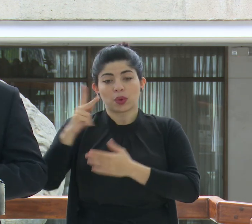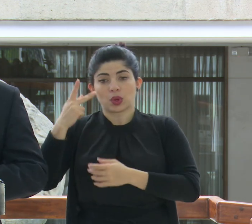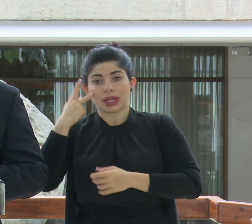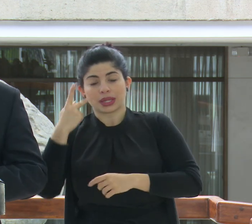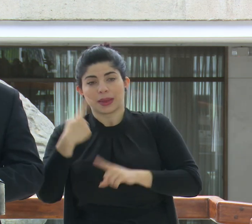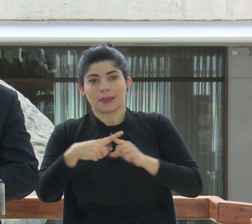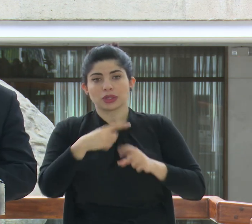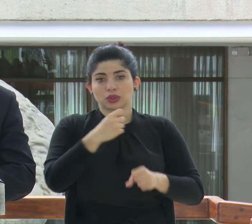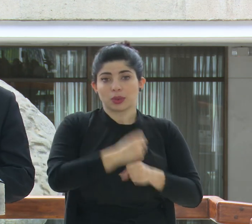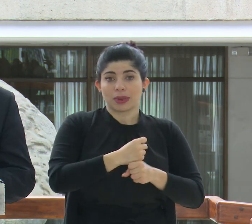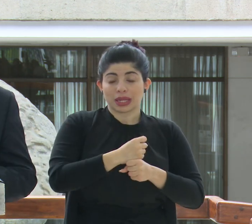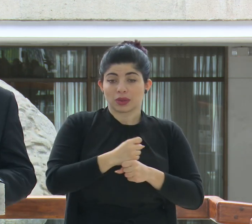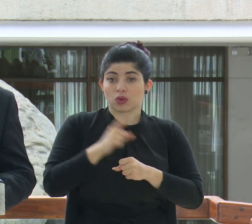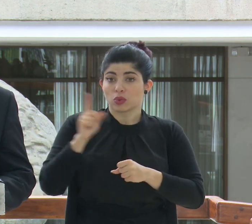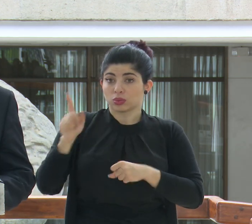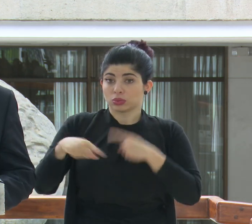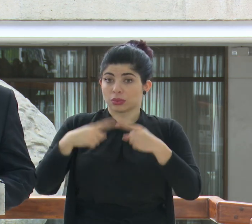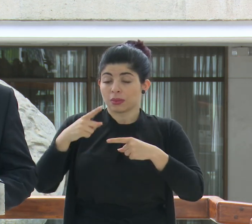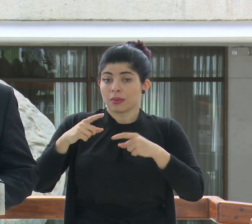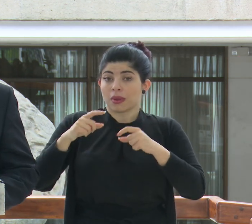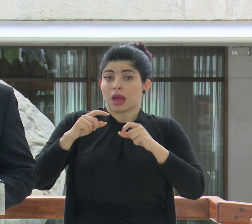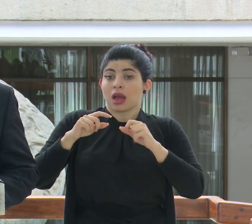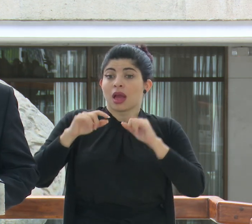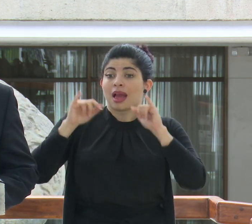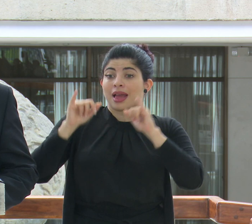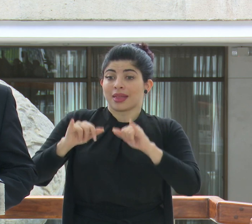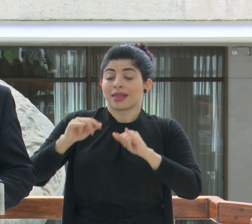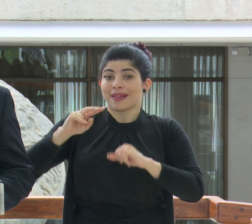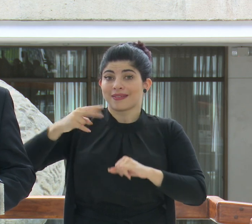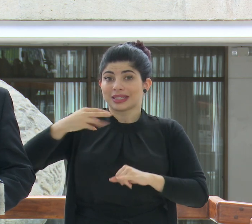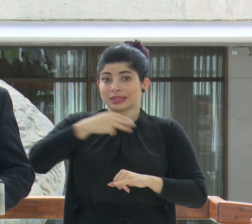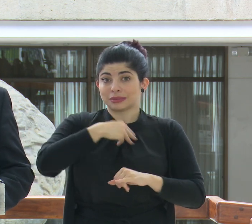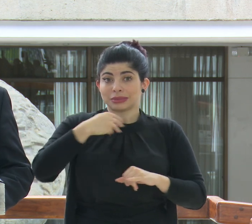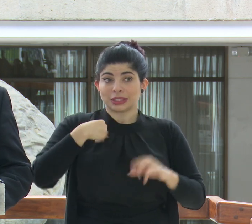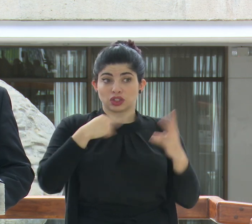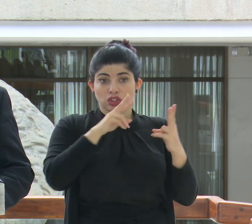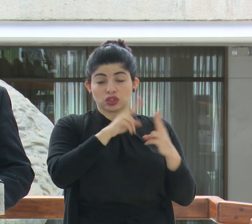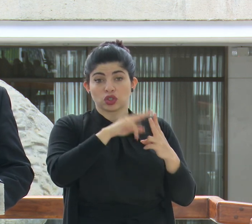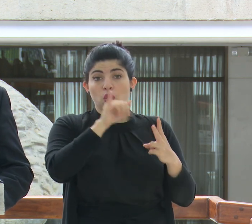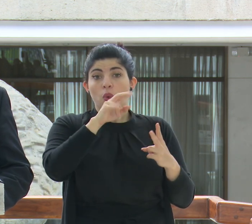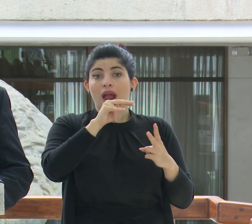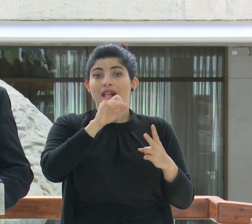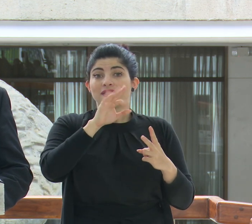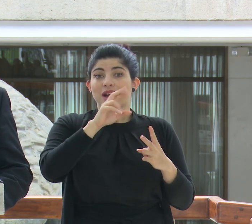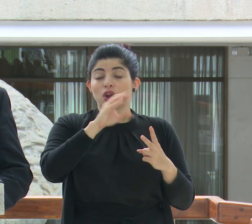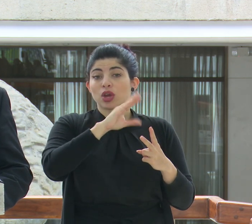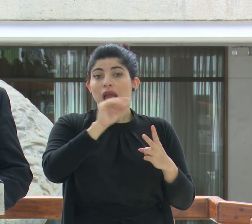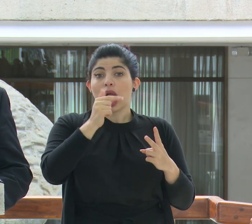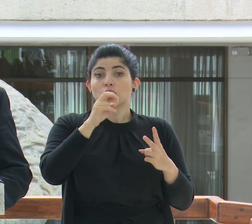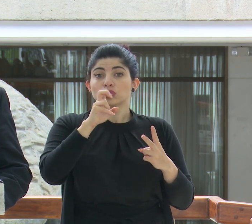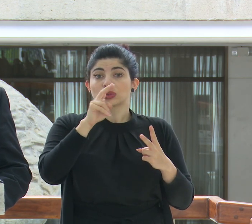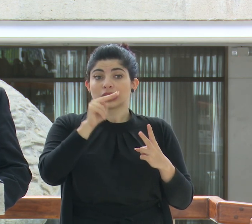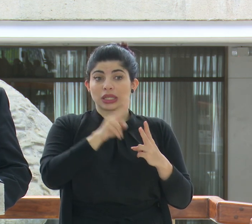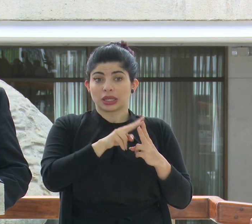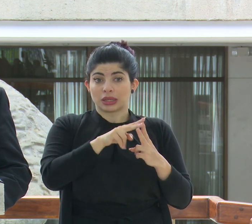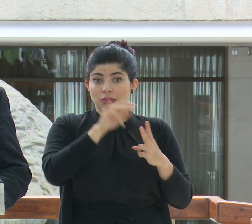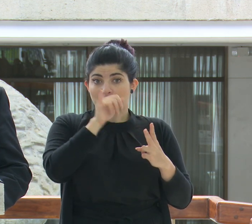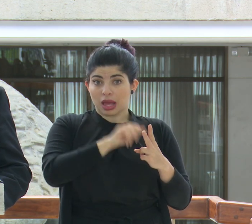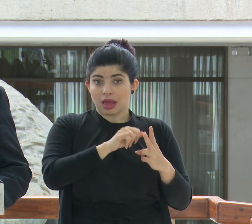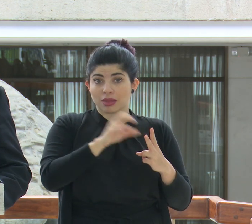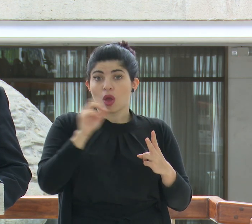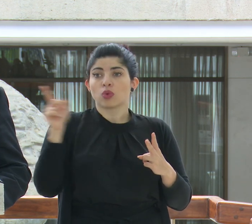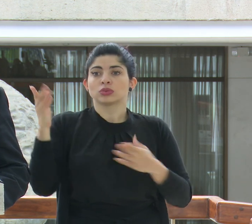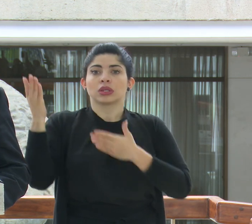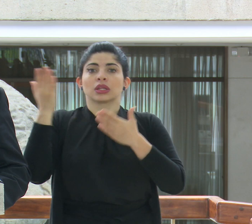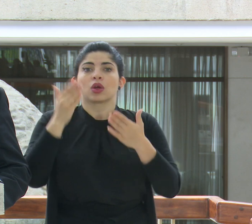operativo. ¿Usted se va a quedar o se van a quedar los viceministros Juan Alfaro y Agustín Castro? ¿Usted va a traer a sus dos viceministros? ¿Qué va a